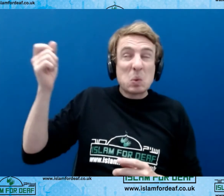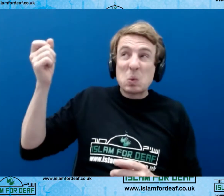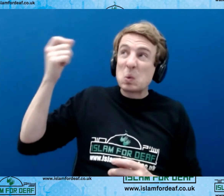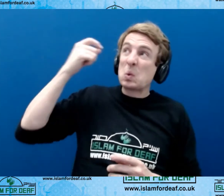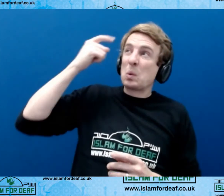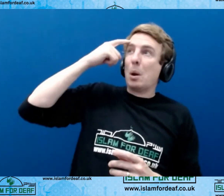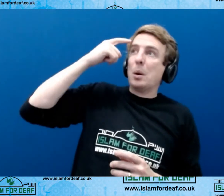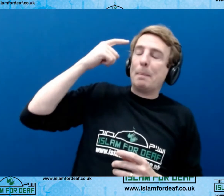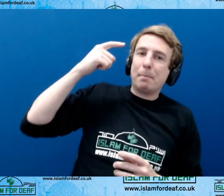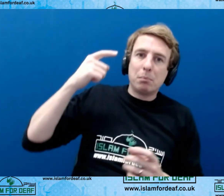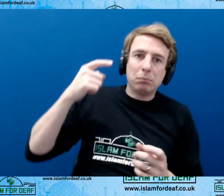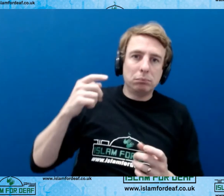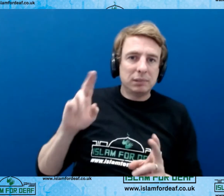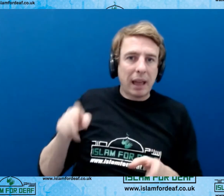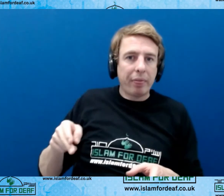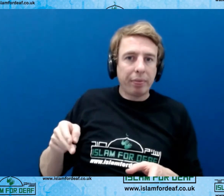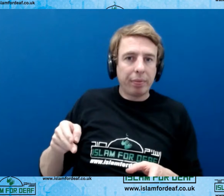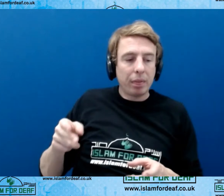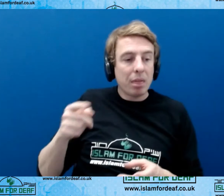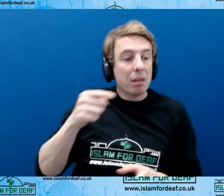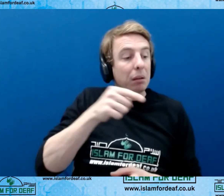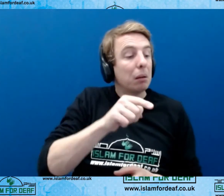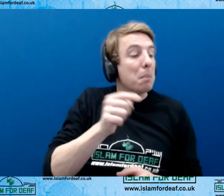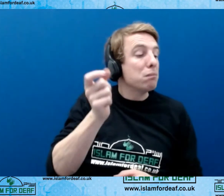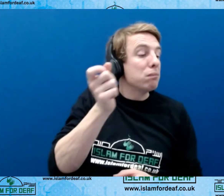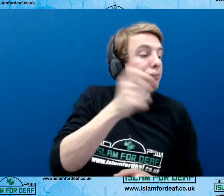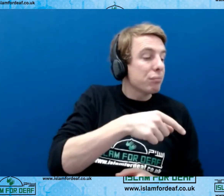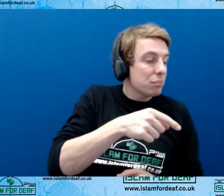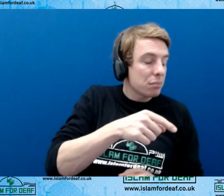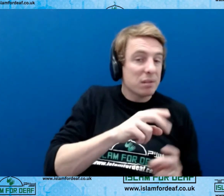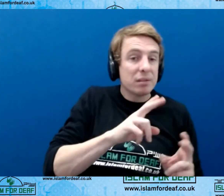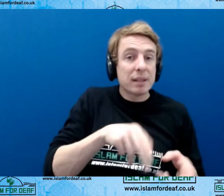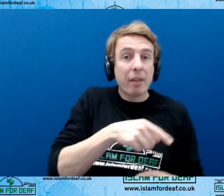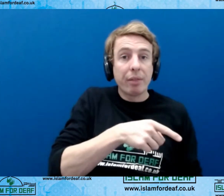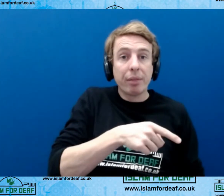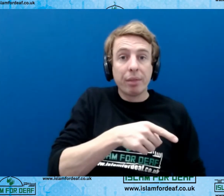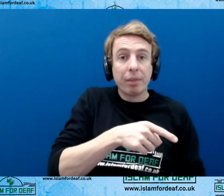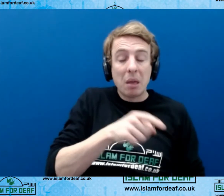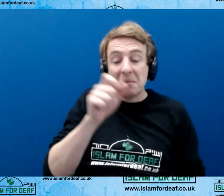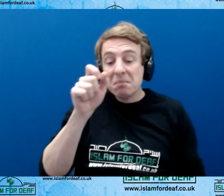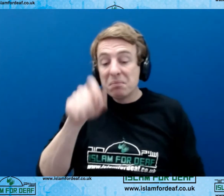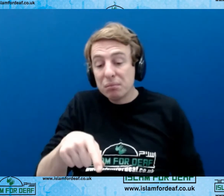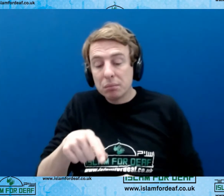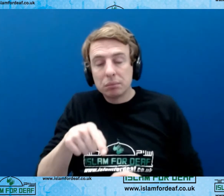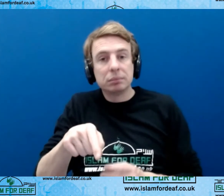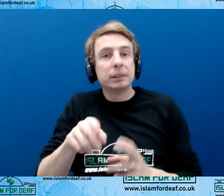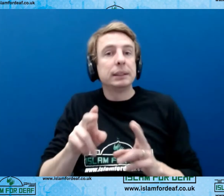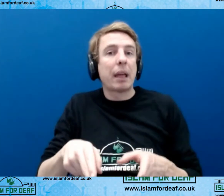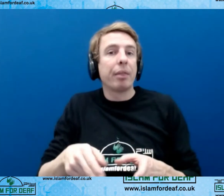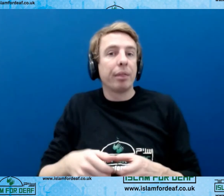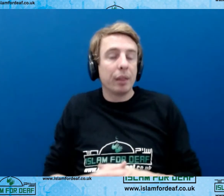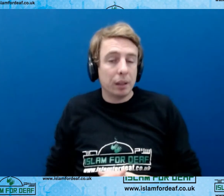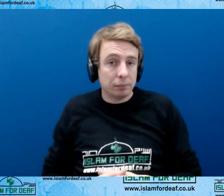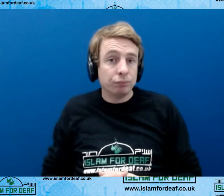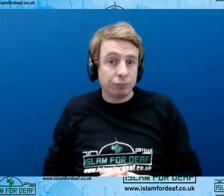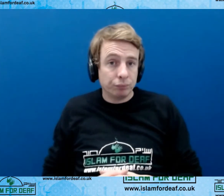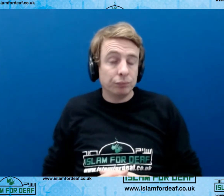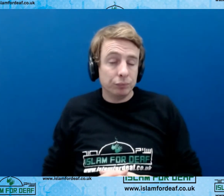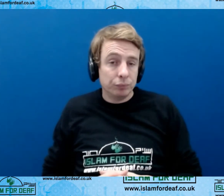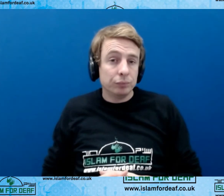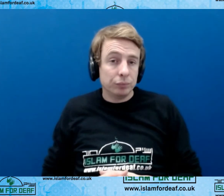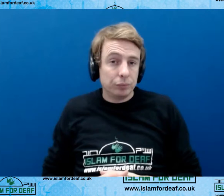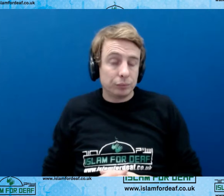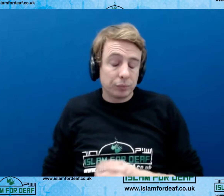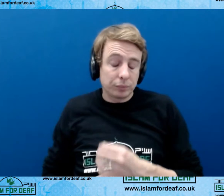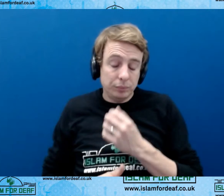وقيل أن الحجارة تدخل من رأس الشخص وتخرج من دبره أعزك الله. And it was said that it would